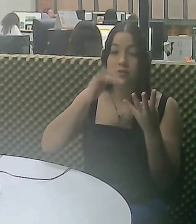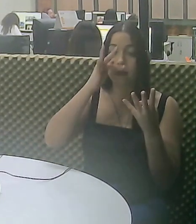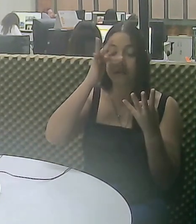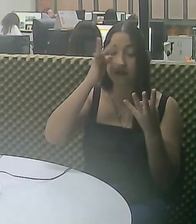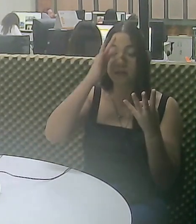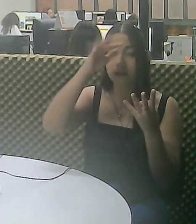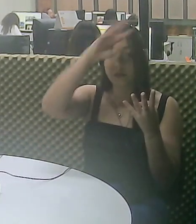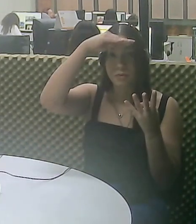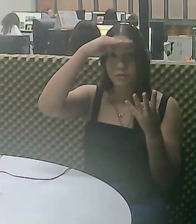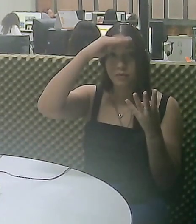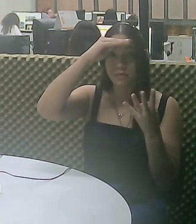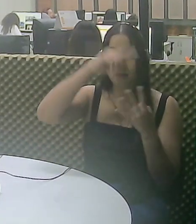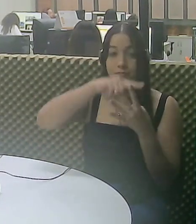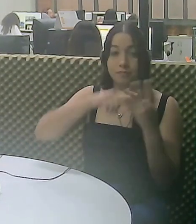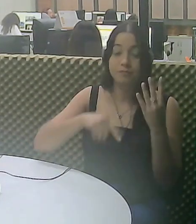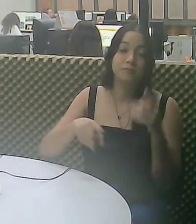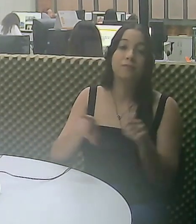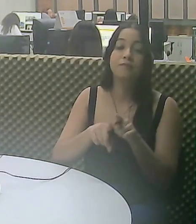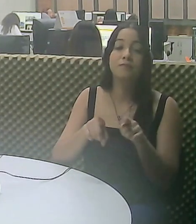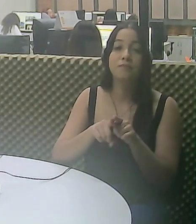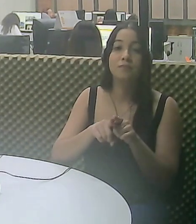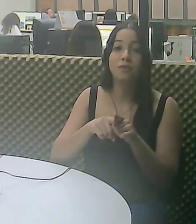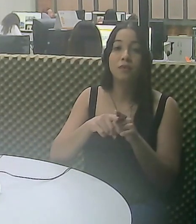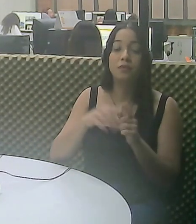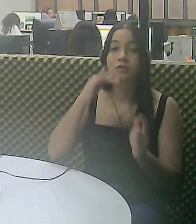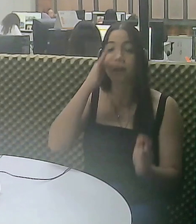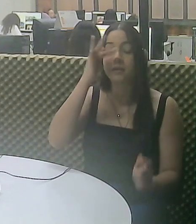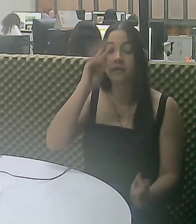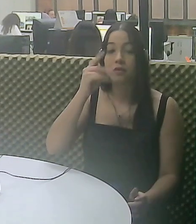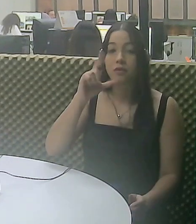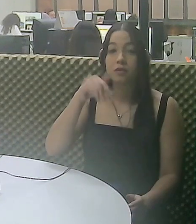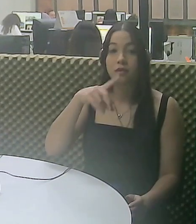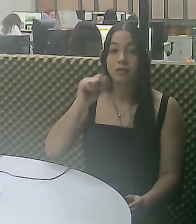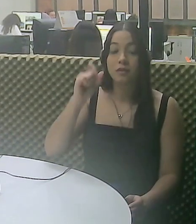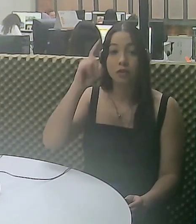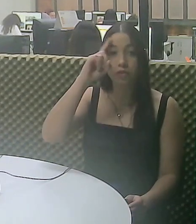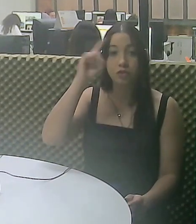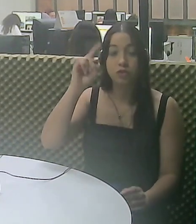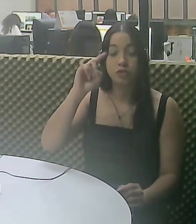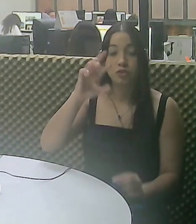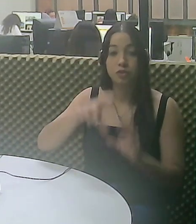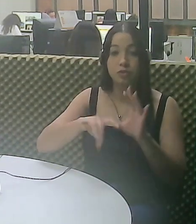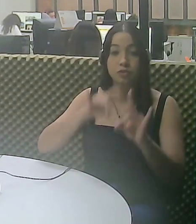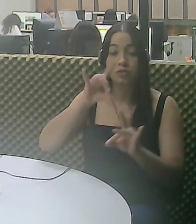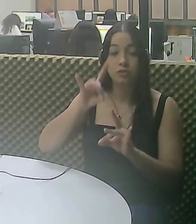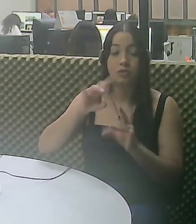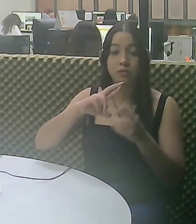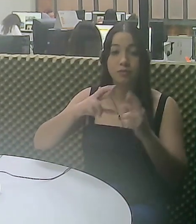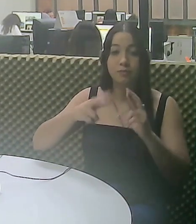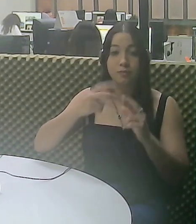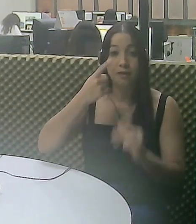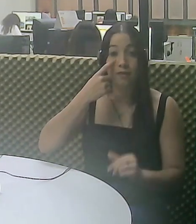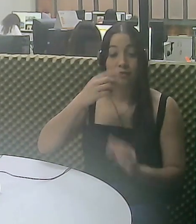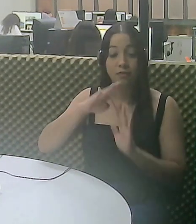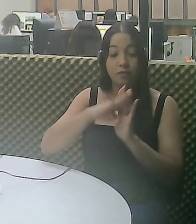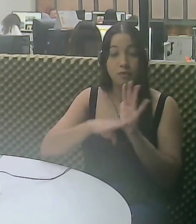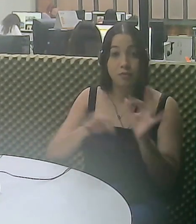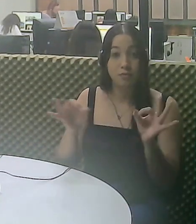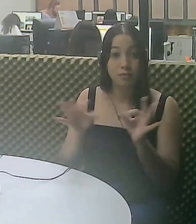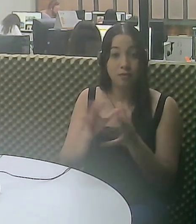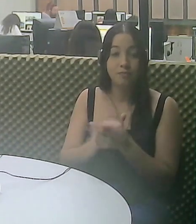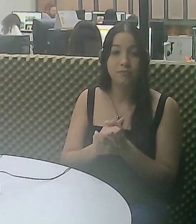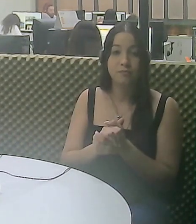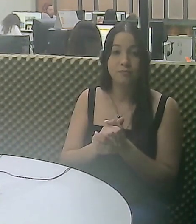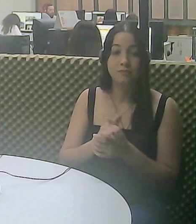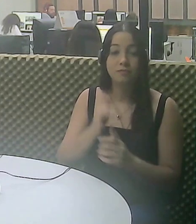Holanda. Além disso, o Jardim Holanda também terá alteração no dia da coleta seletiva. Confira como vai ficar.